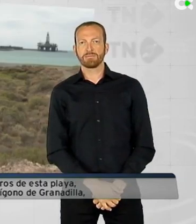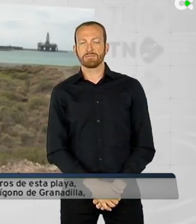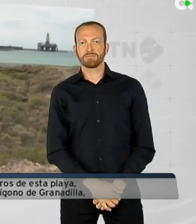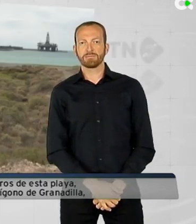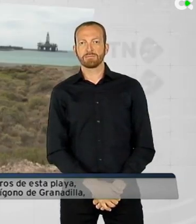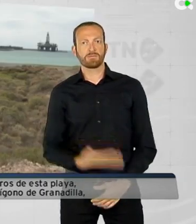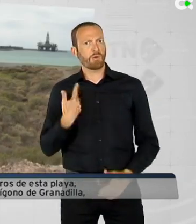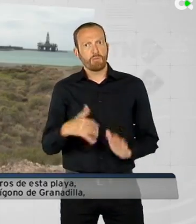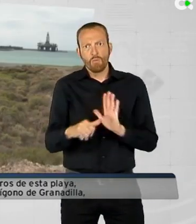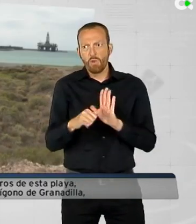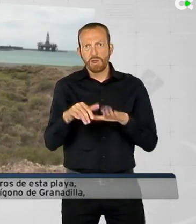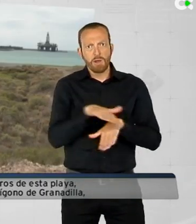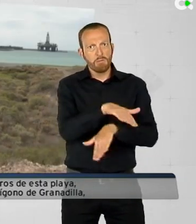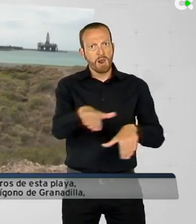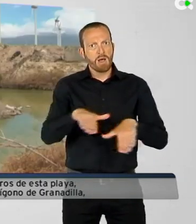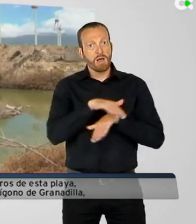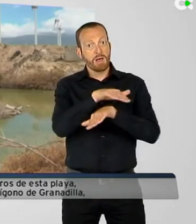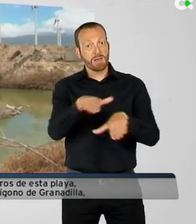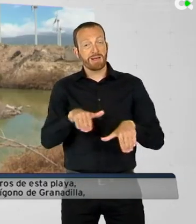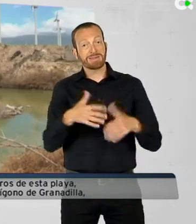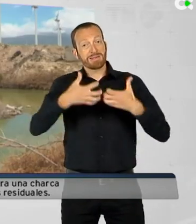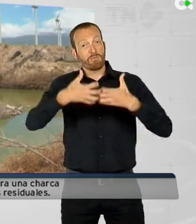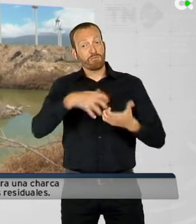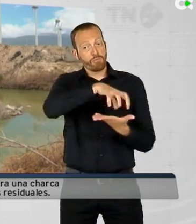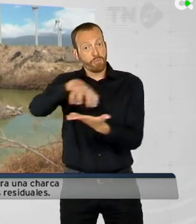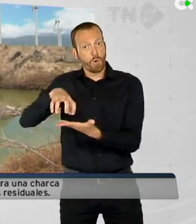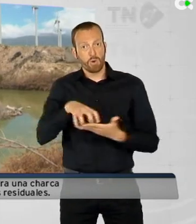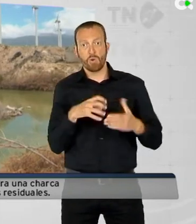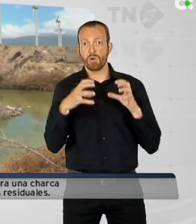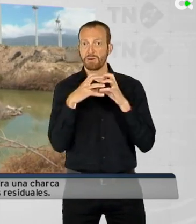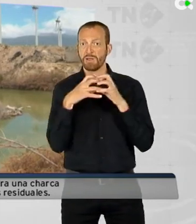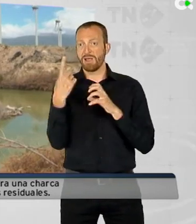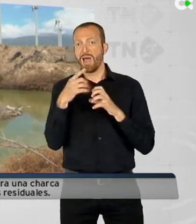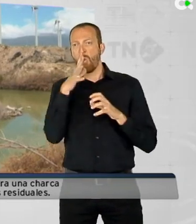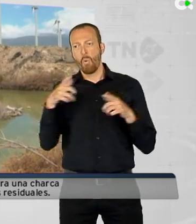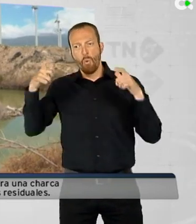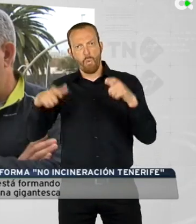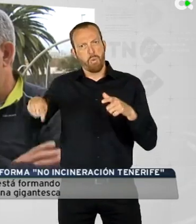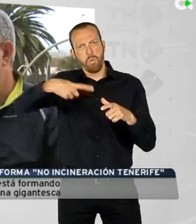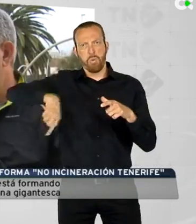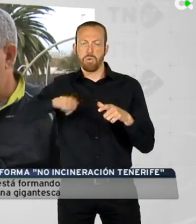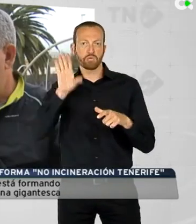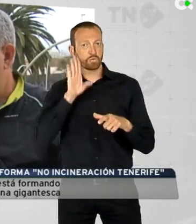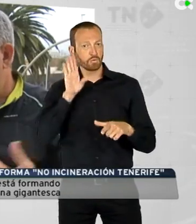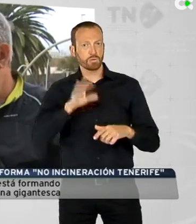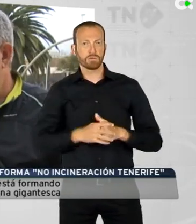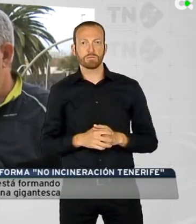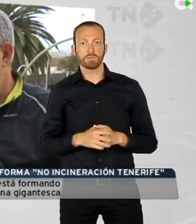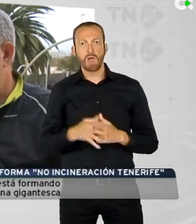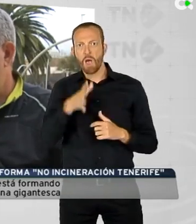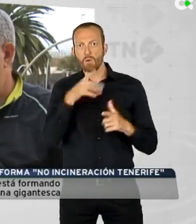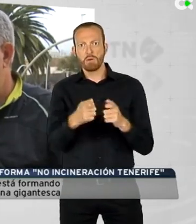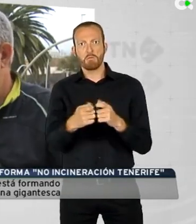A escasos metros de esta playa ubicada en el polígono de Granadilla se encuentra una charca de aguas residuales. Lo que se está formando es una